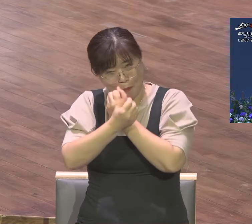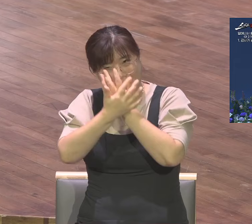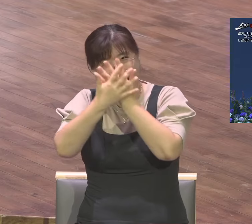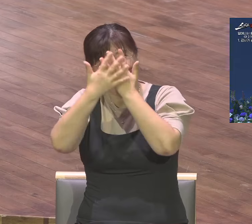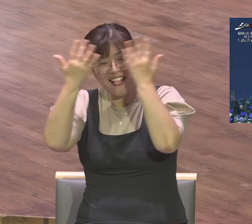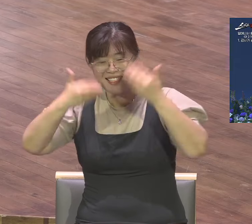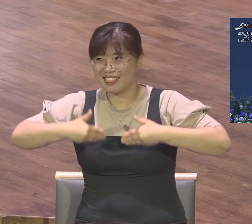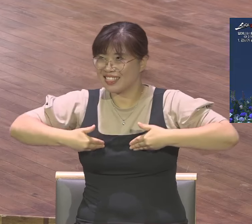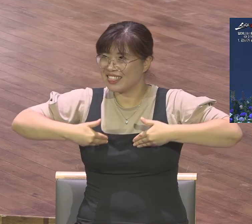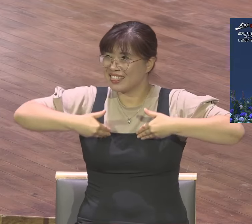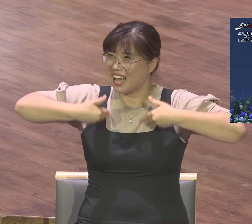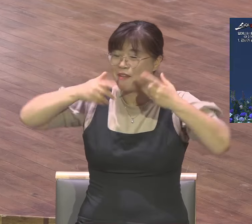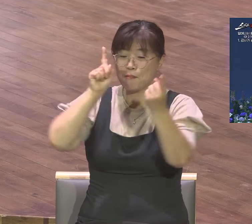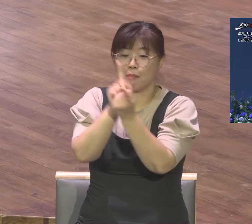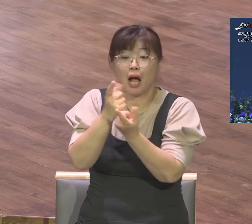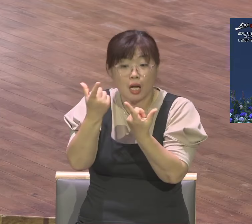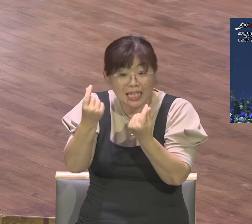변화됐잖아요.